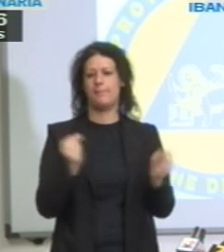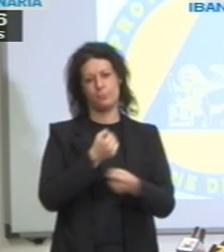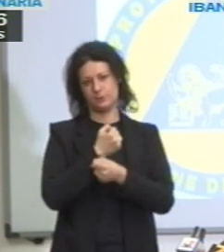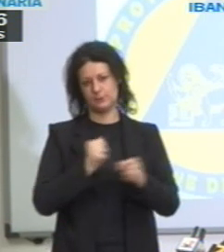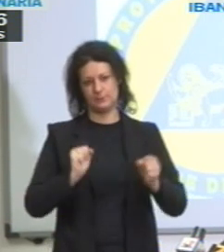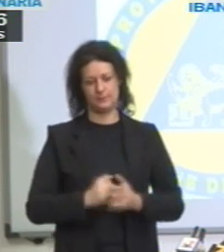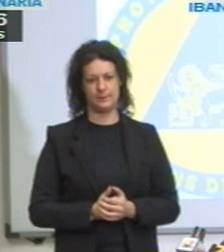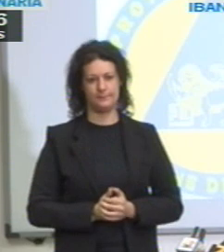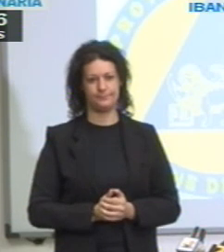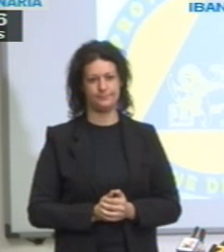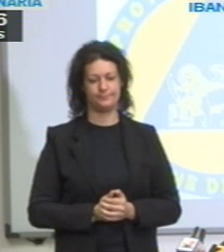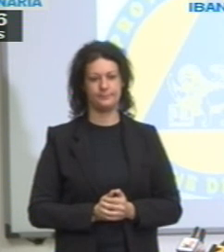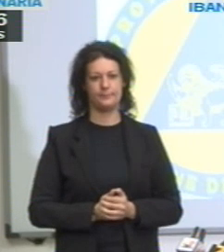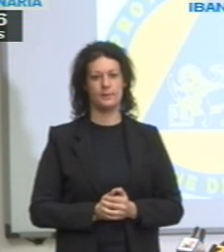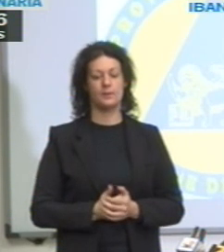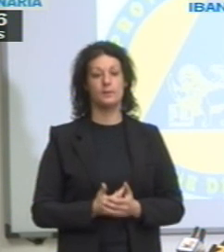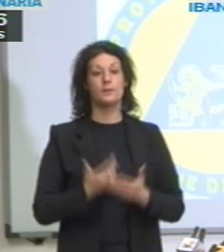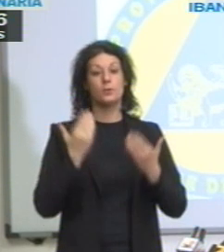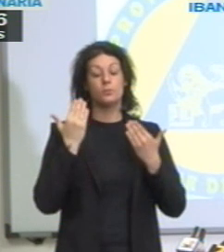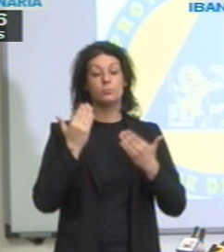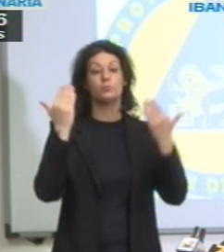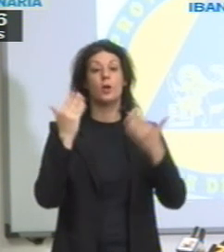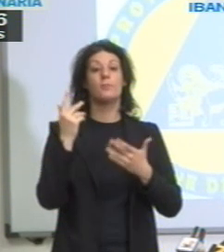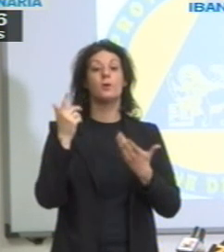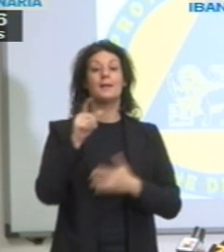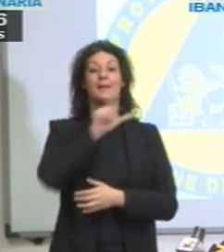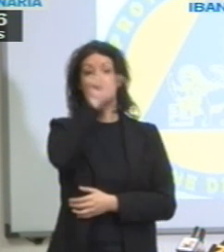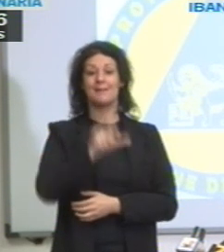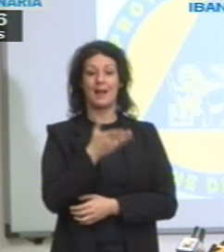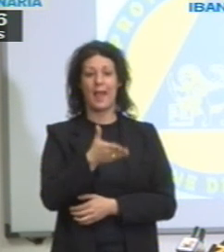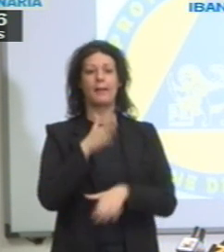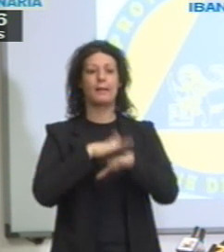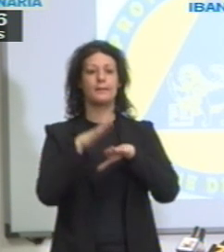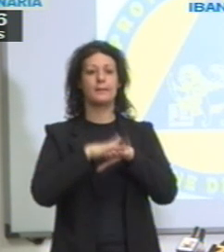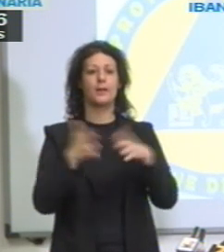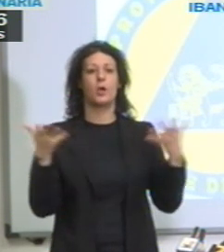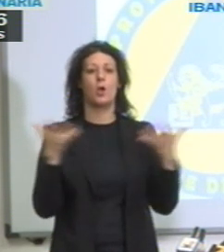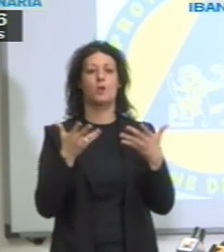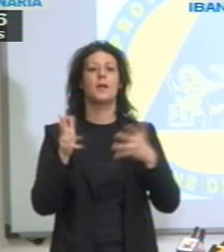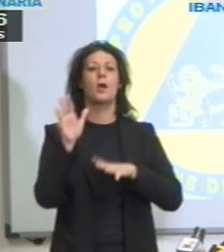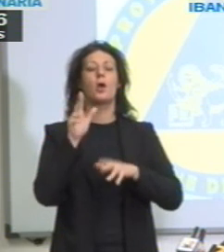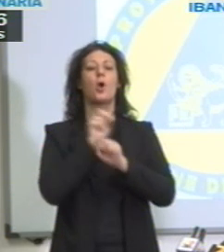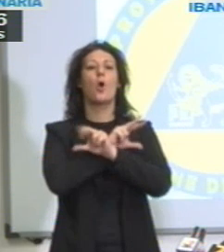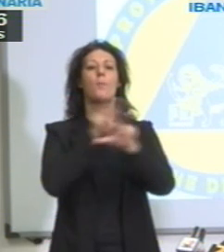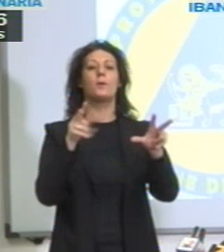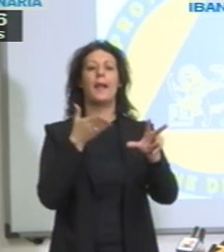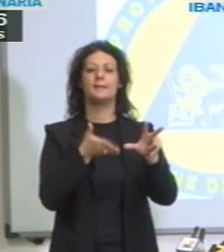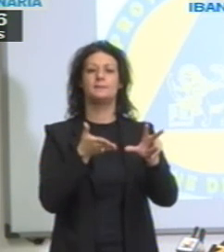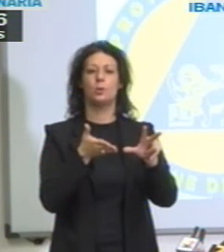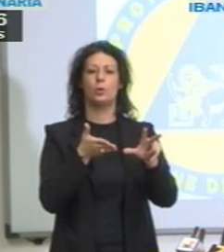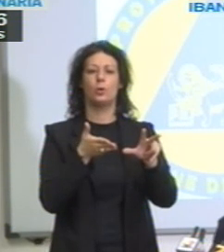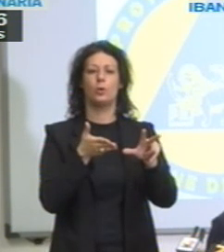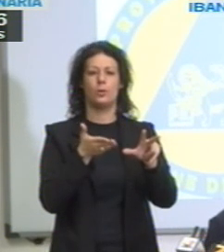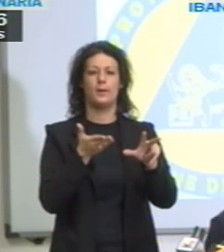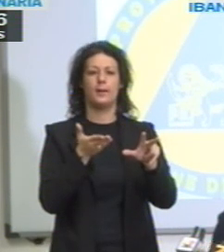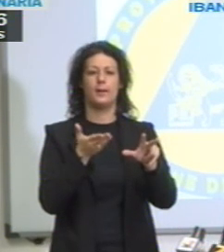purtroppo, soprattutto dalla comunicazione in quest'era moderna, che c'è sempre la lesa maestà da un lato e dall'altro che bisogna sempre essere,